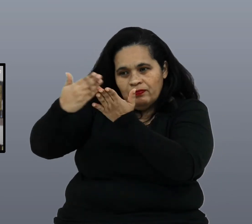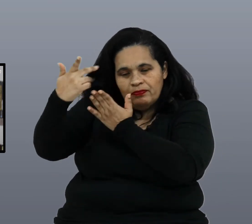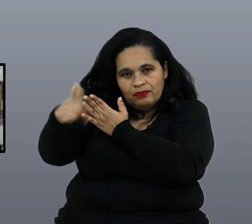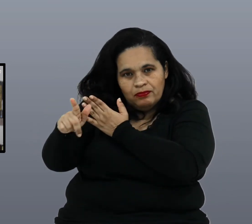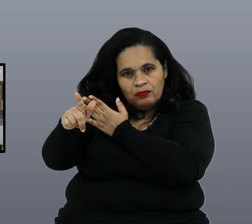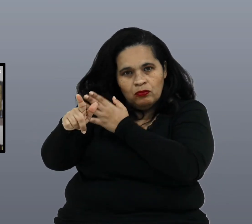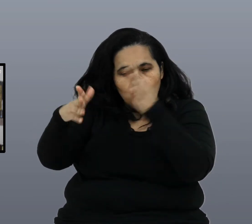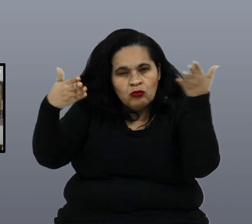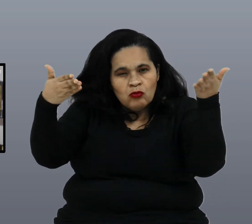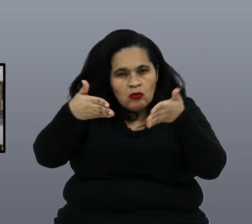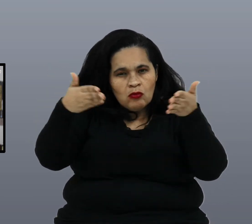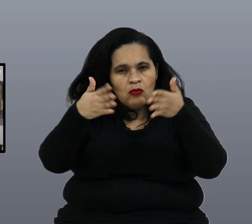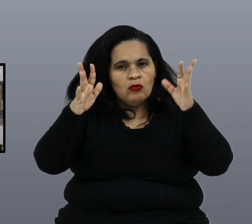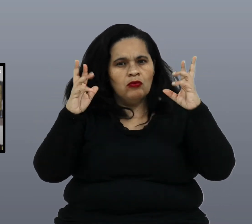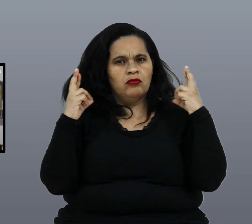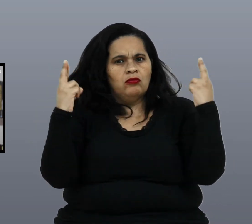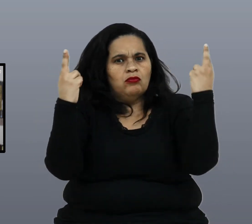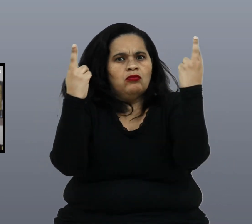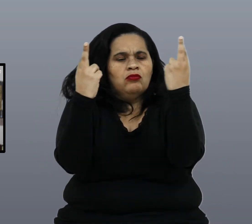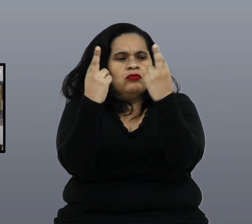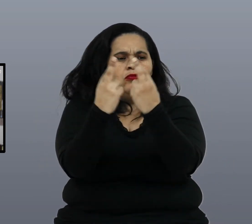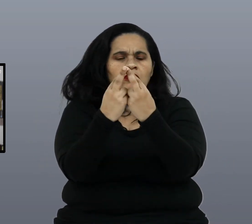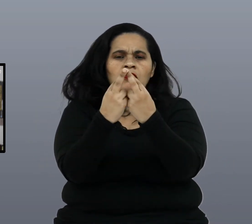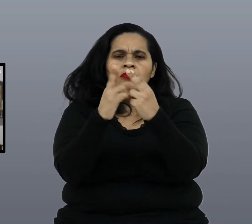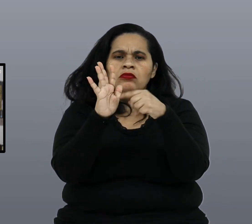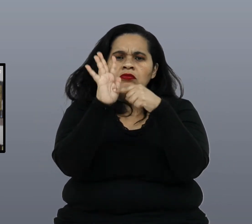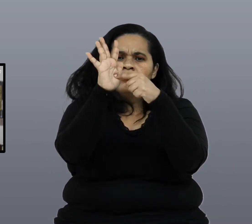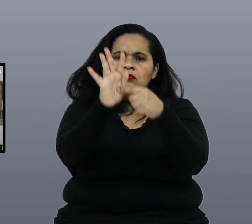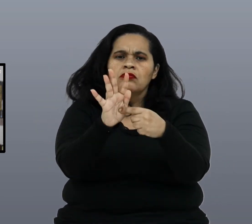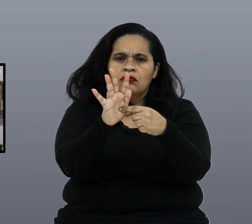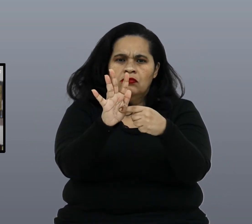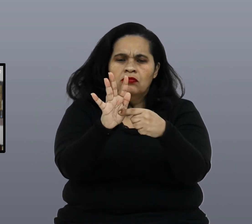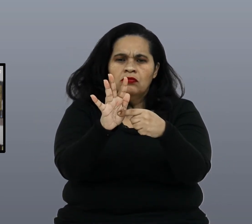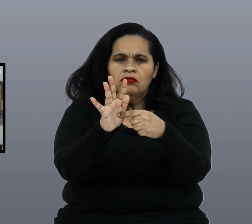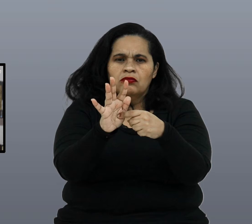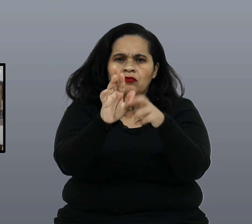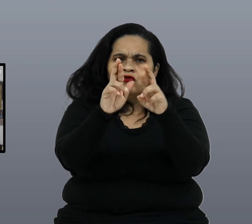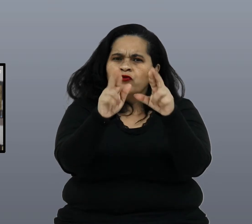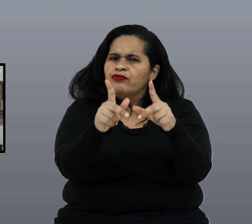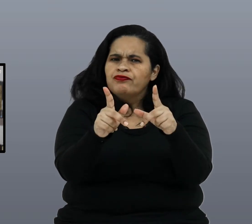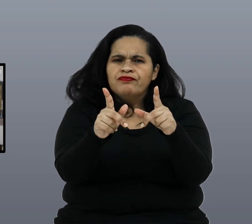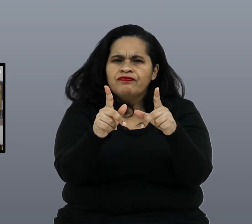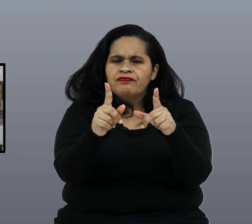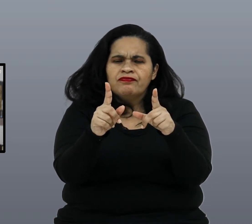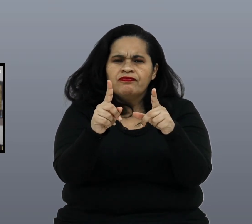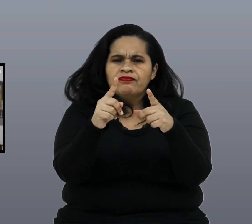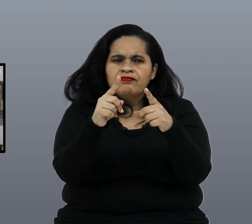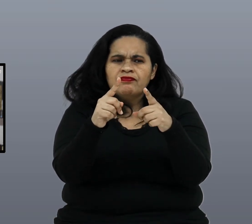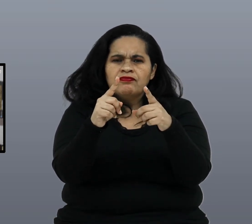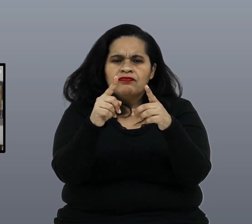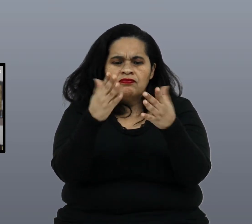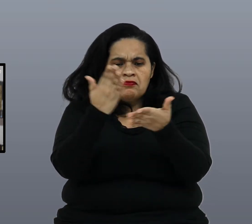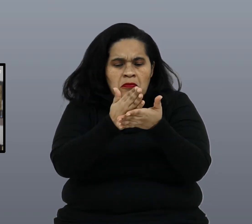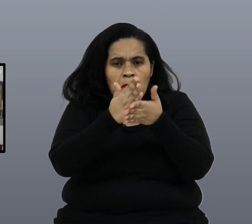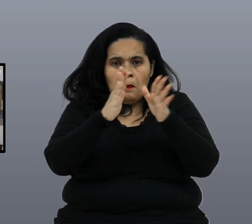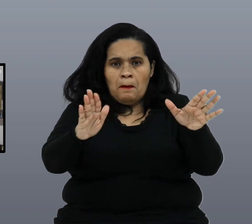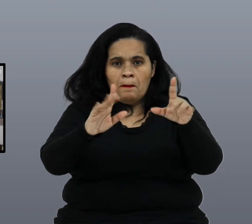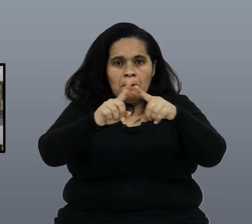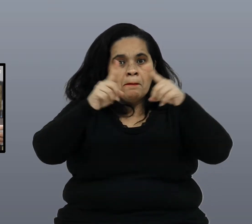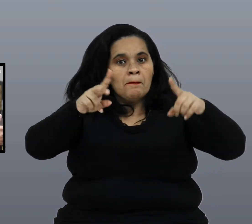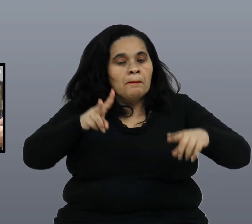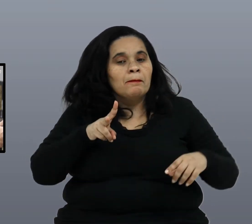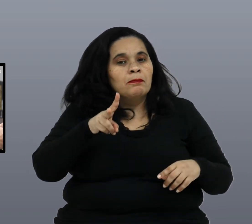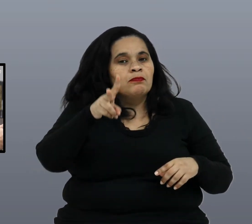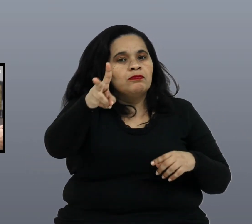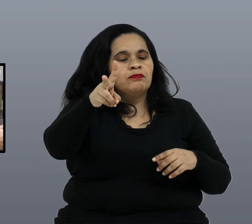diferenciado dos outros, dos demais, porque mesmo depois de acabar, ele continua. Qual